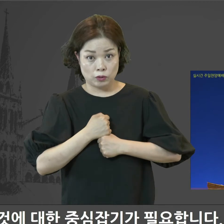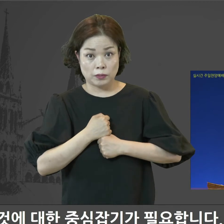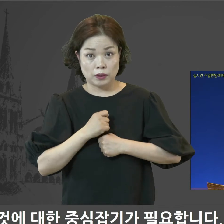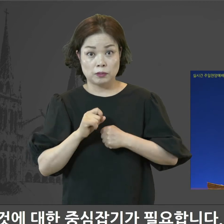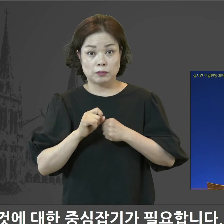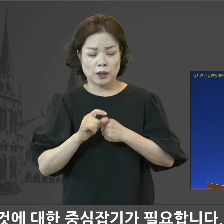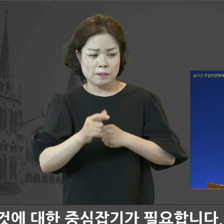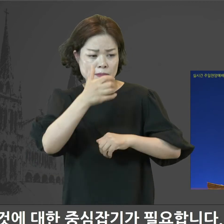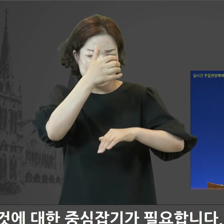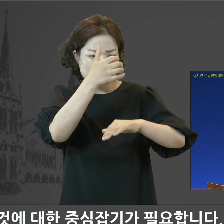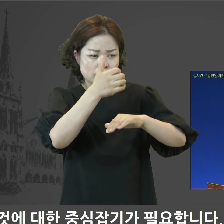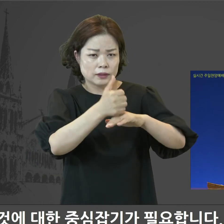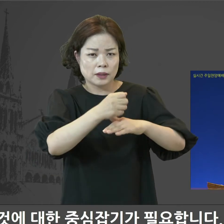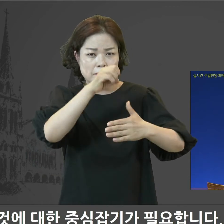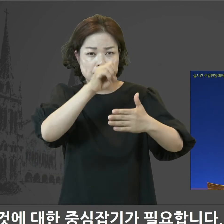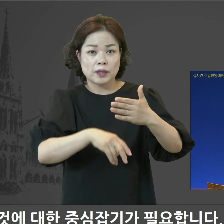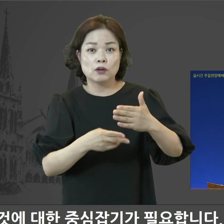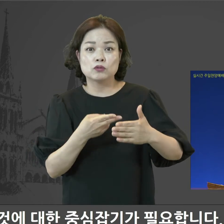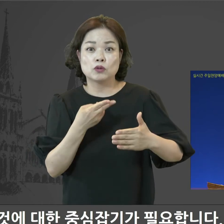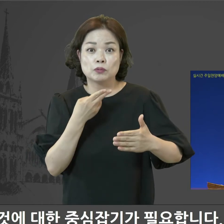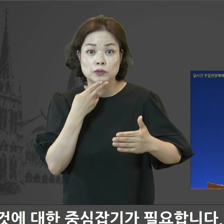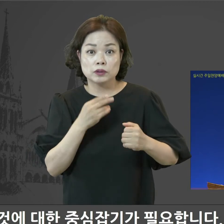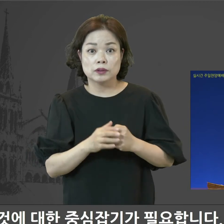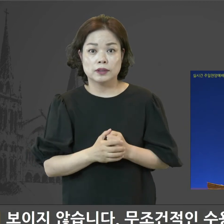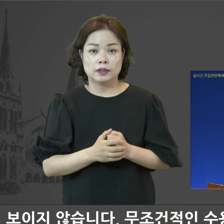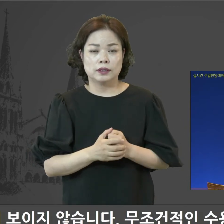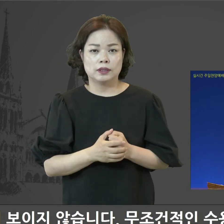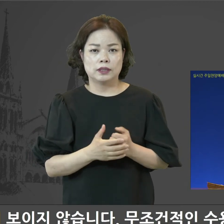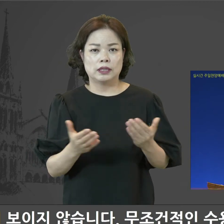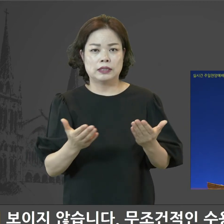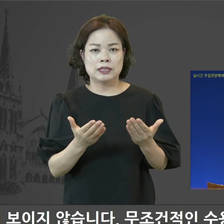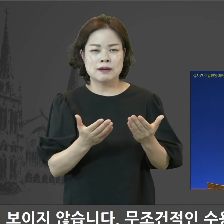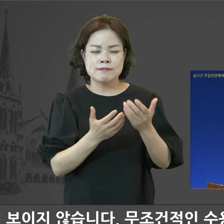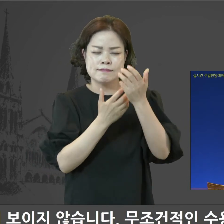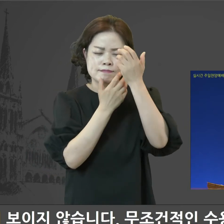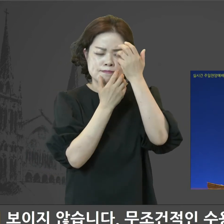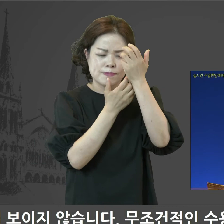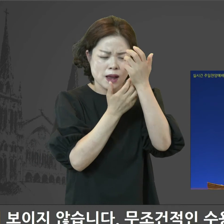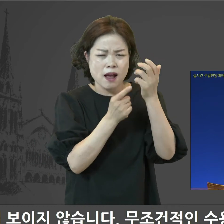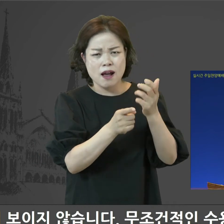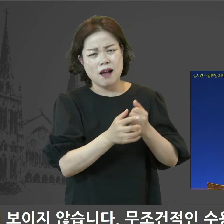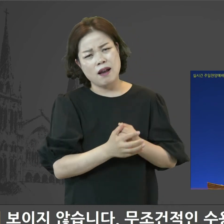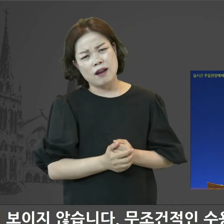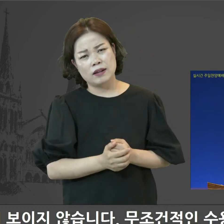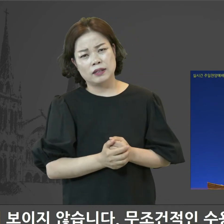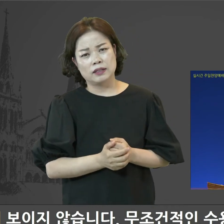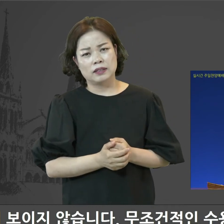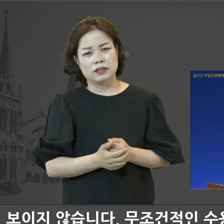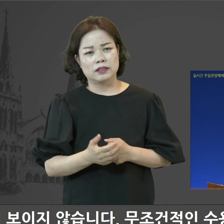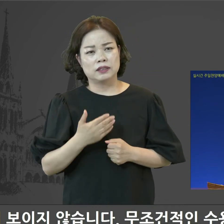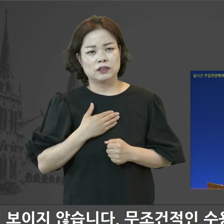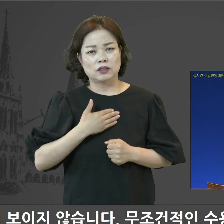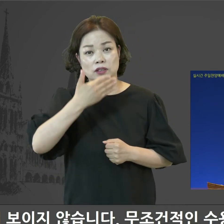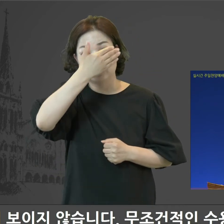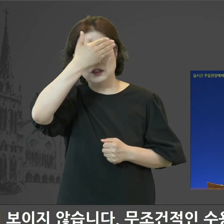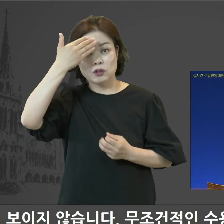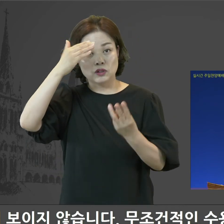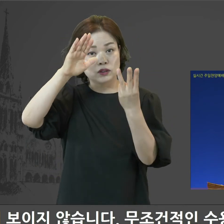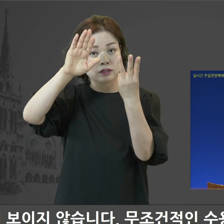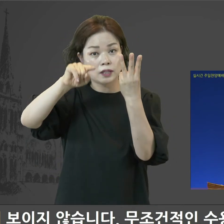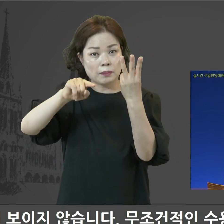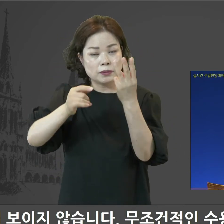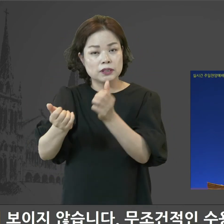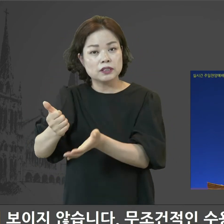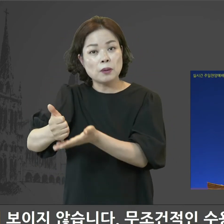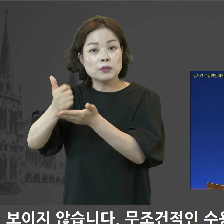부분이고, 마지막 빼놓을 수 없는 것은 일 중독입니다. 일 중독. 저는 청년 산부를 섬기고 있어요. 청년